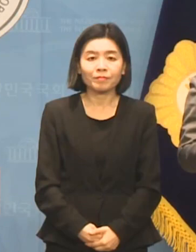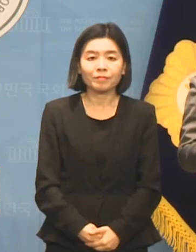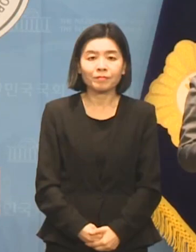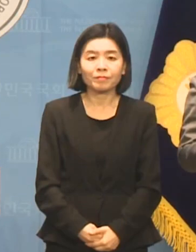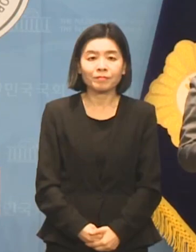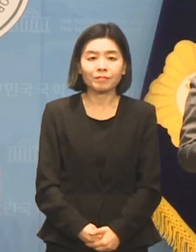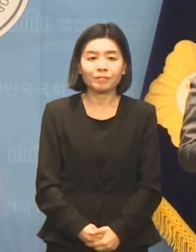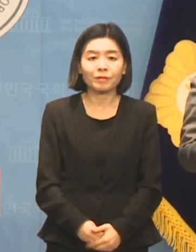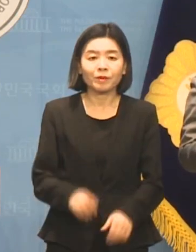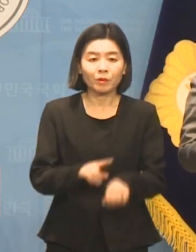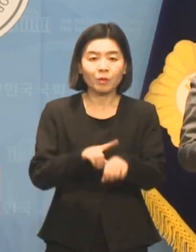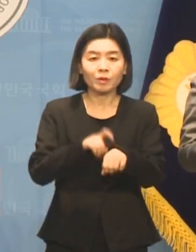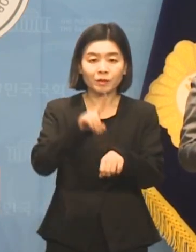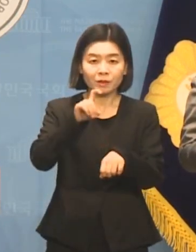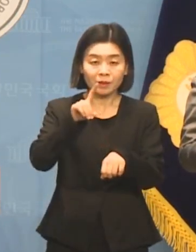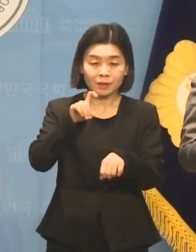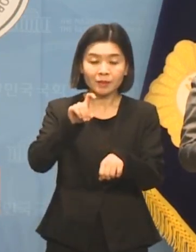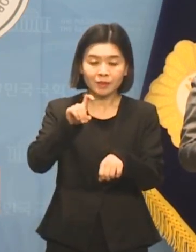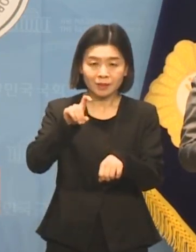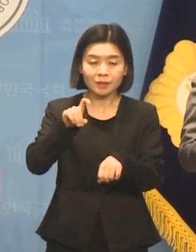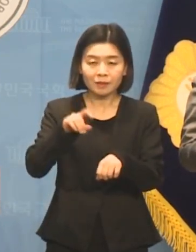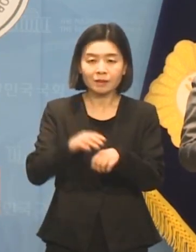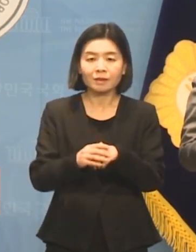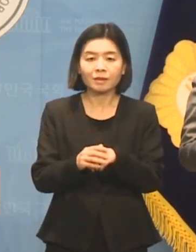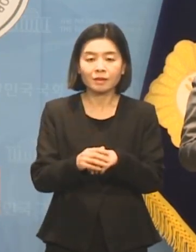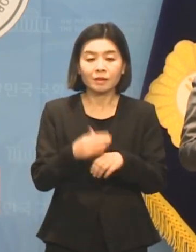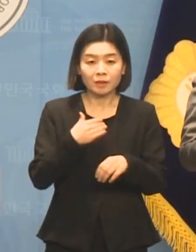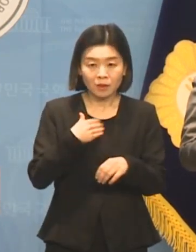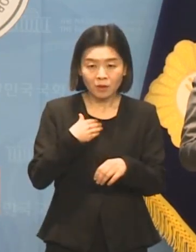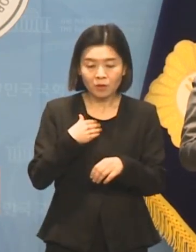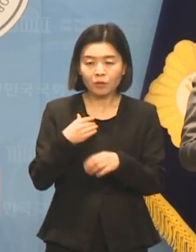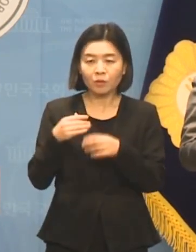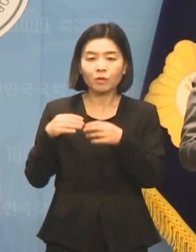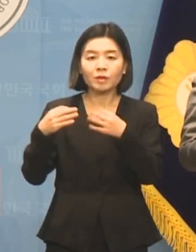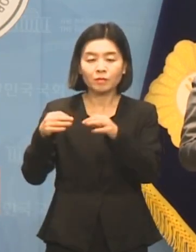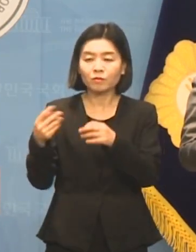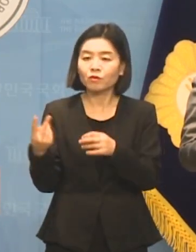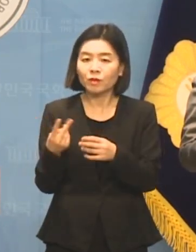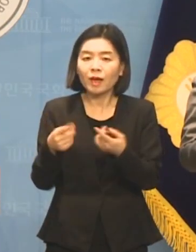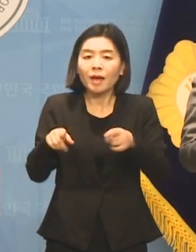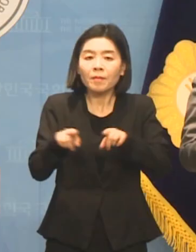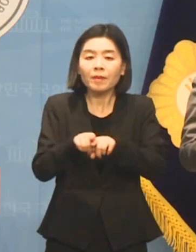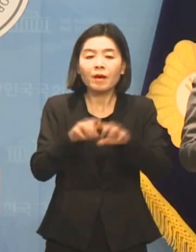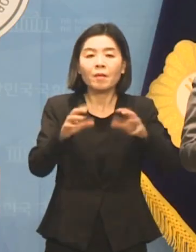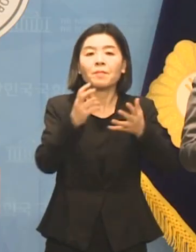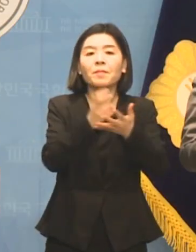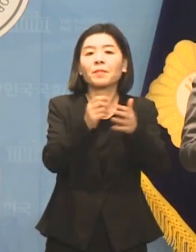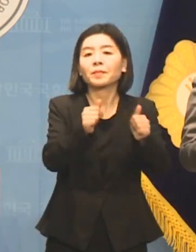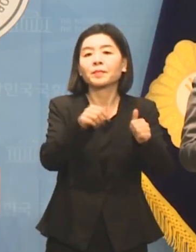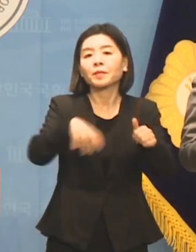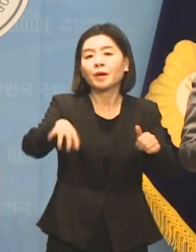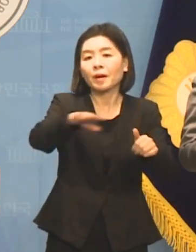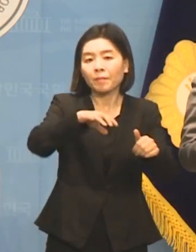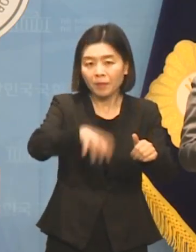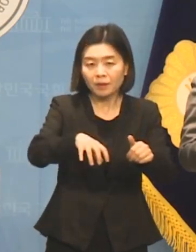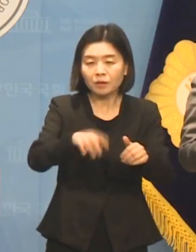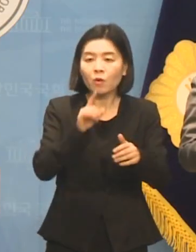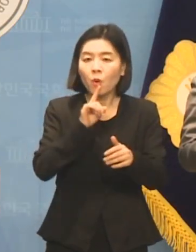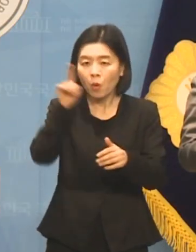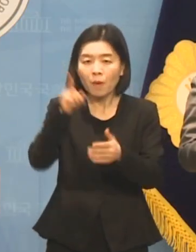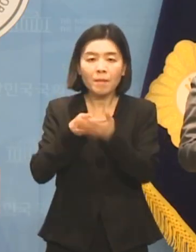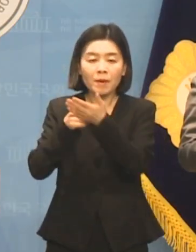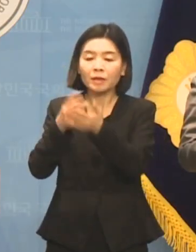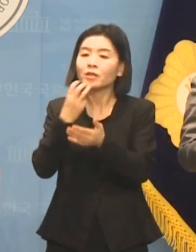예, 오전 11시 김동화 의원과 양문석 두 사람이 서울경찰청 앞에 가서 고발장을